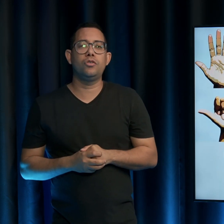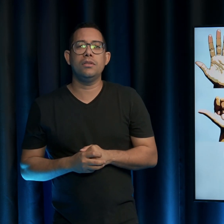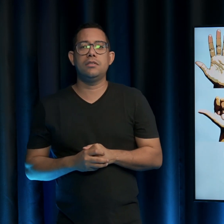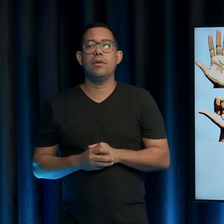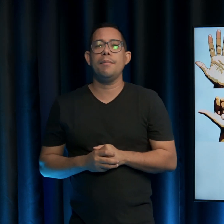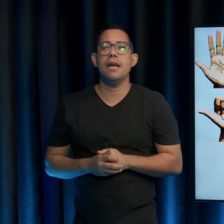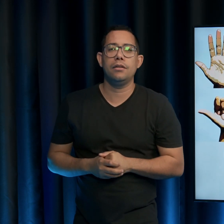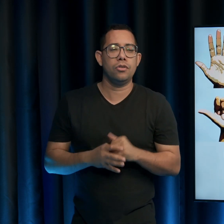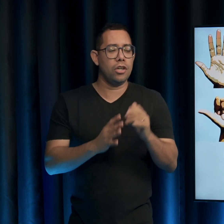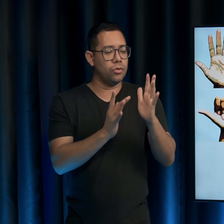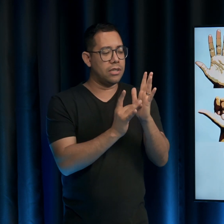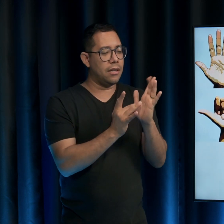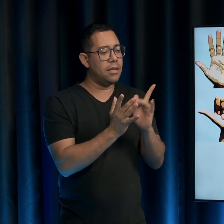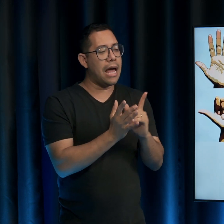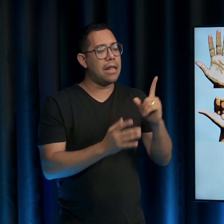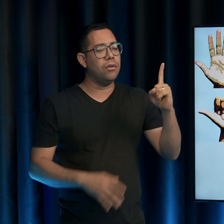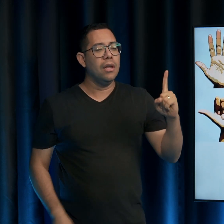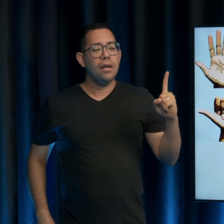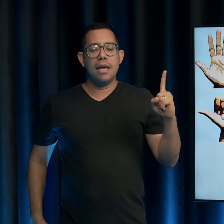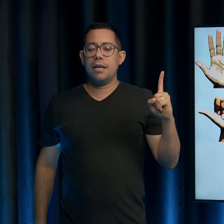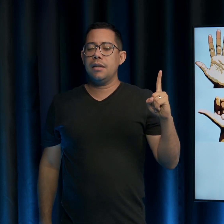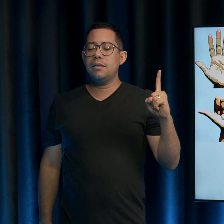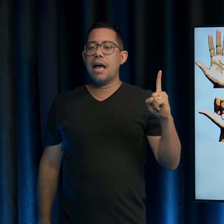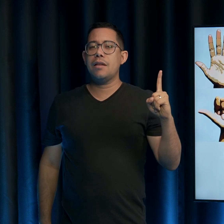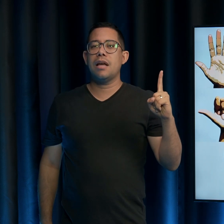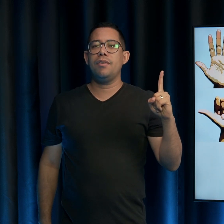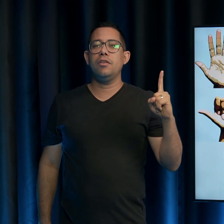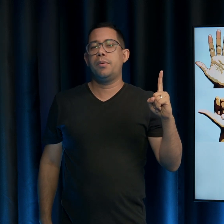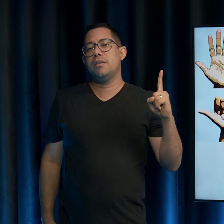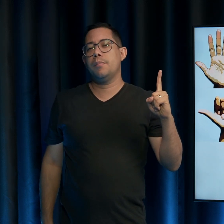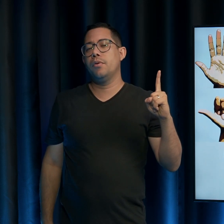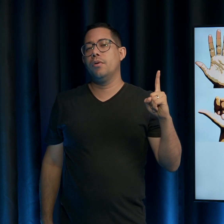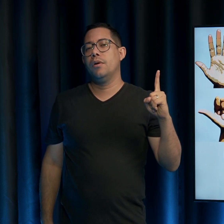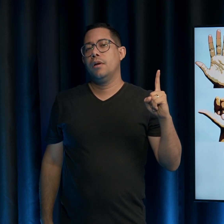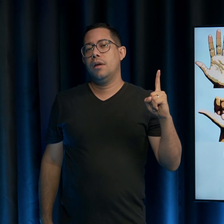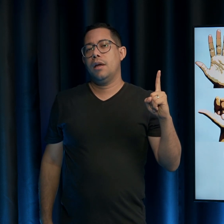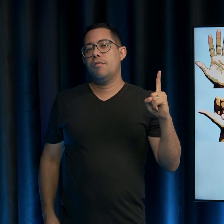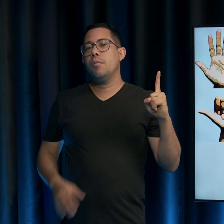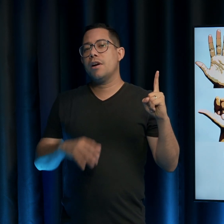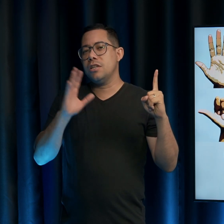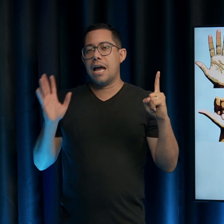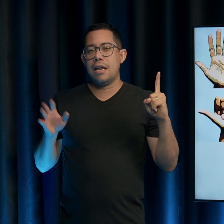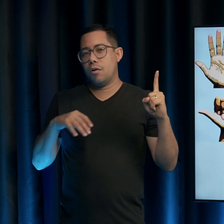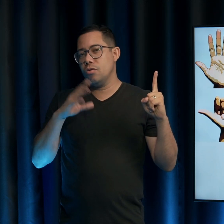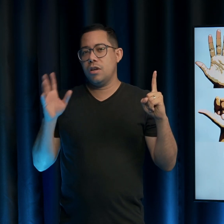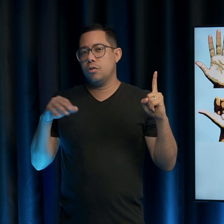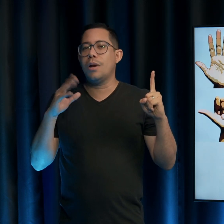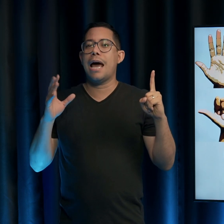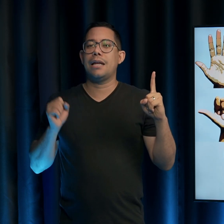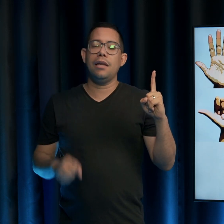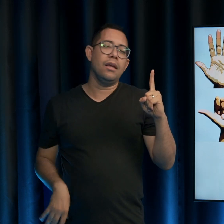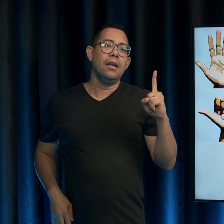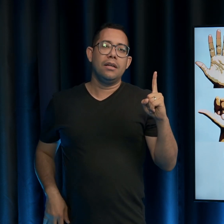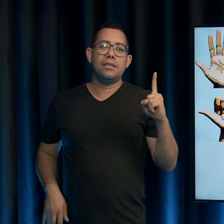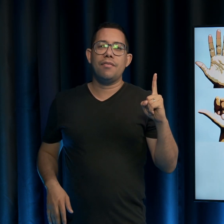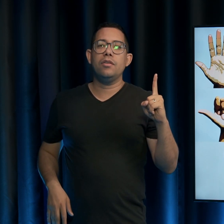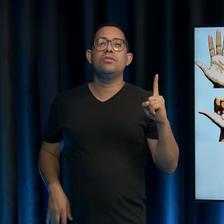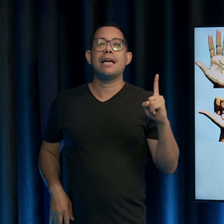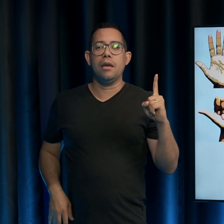estão caminhando, então Jesus está desse lado e aqui desse lado está vindo, por exemplo... vamos imaginar, né, conjecturar aqui, que está vindo Zaqueu,